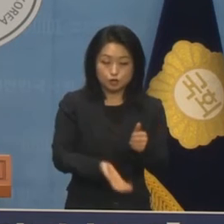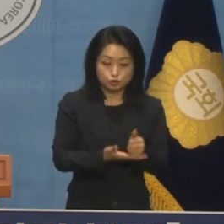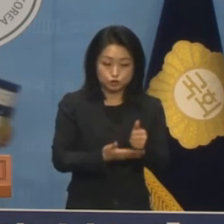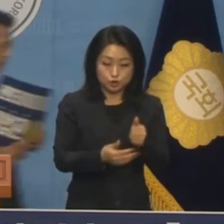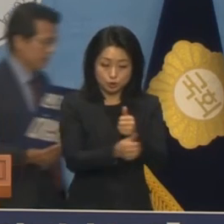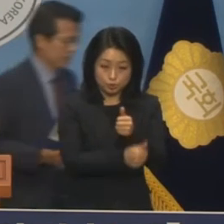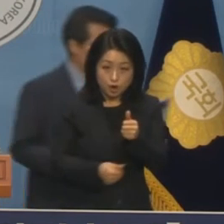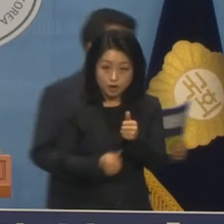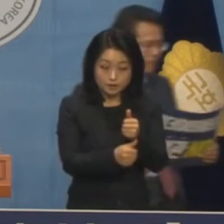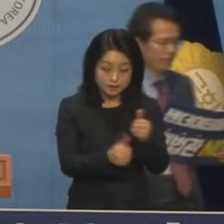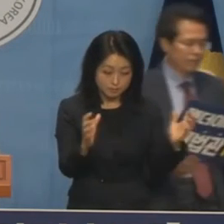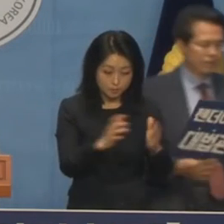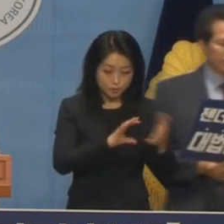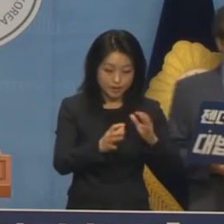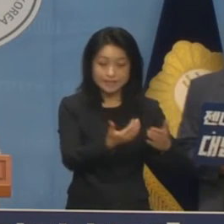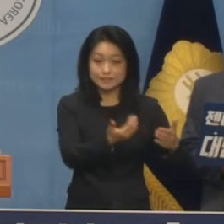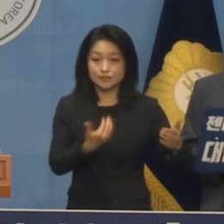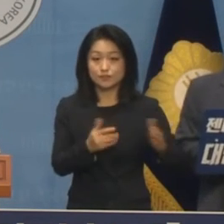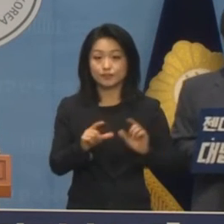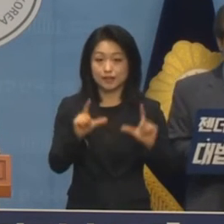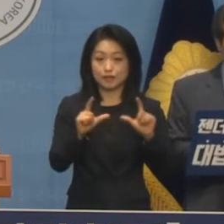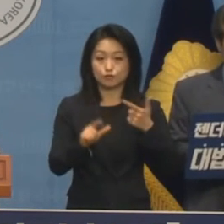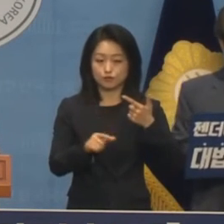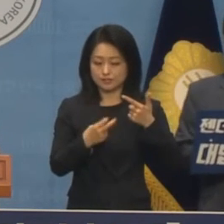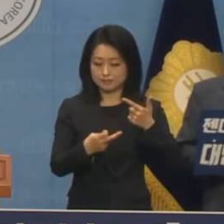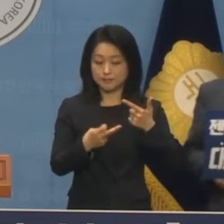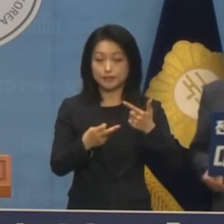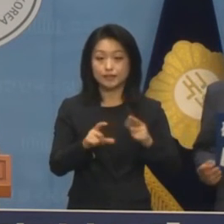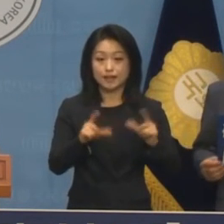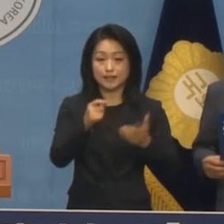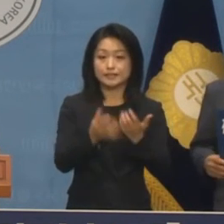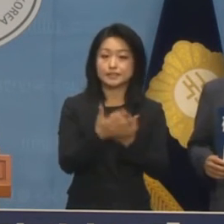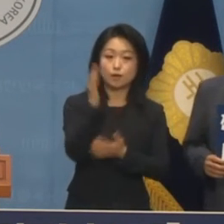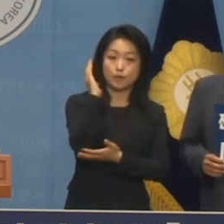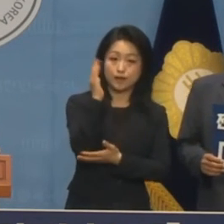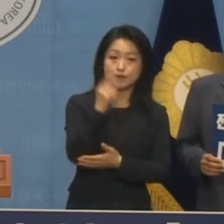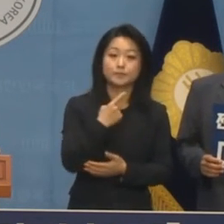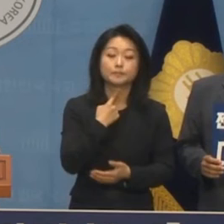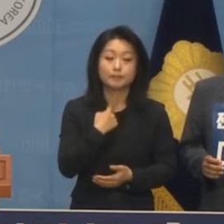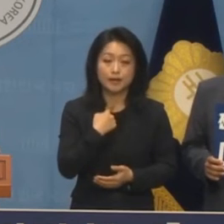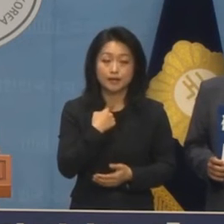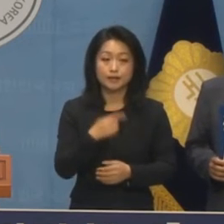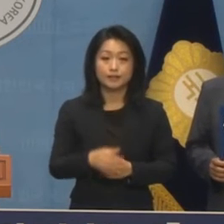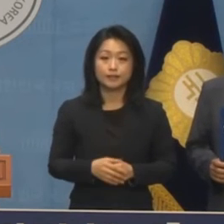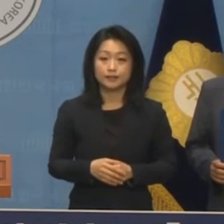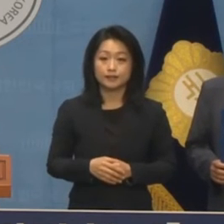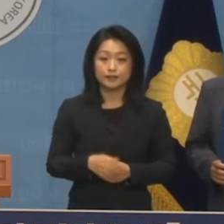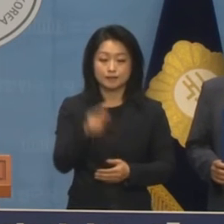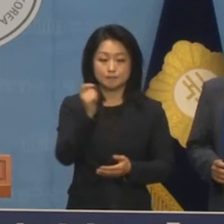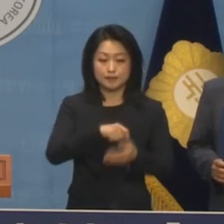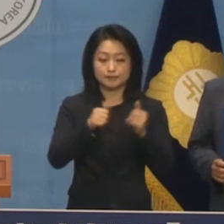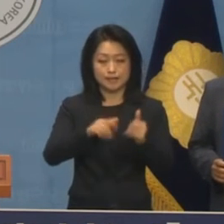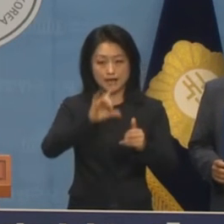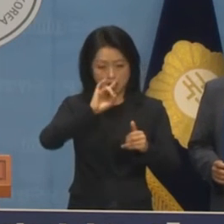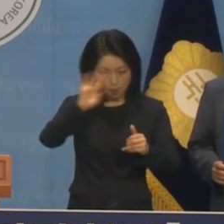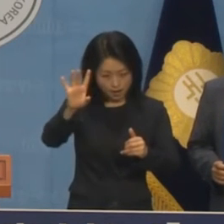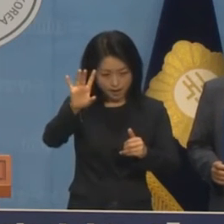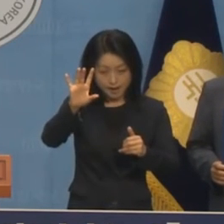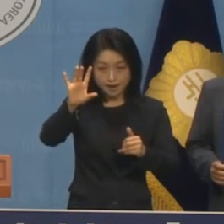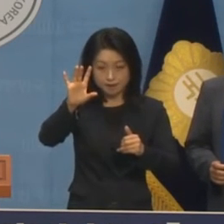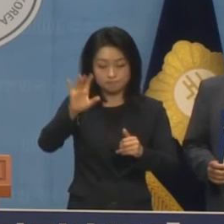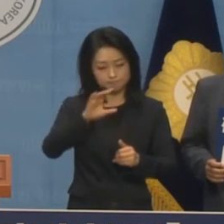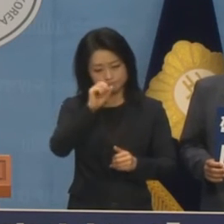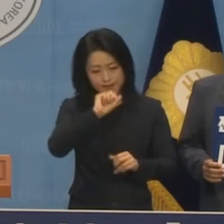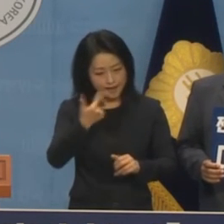하루 전날 지난 6월 12일 대법원 앞에서 기자회견을 열고 후임 대법관이 되어서는 안 되는 부적격